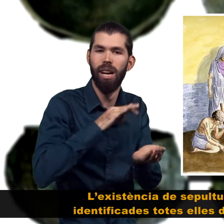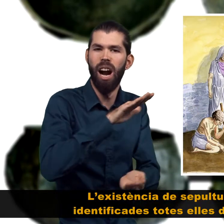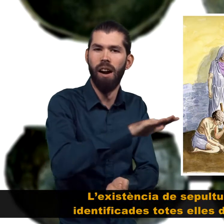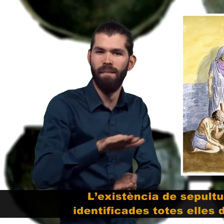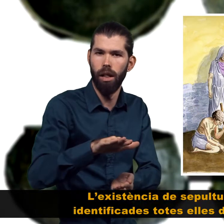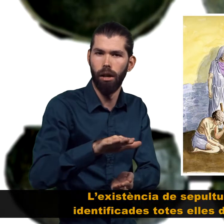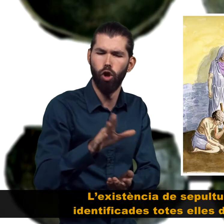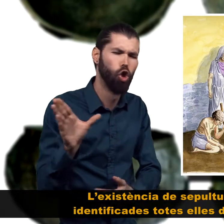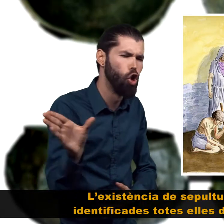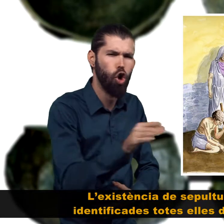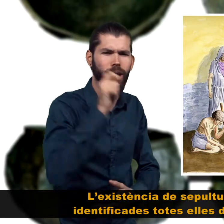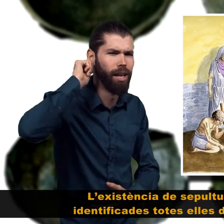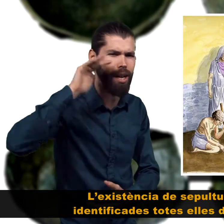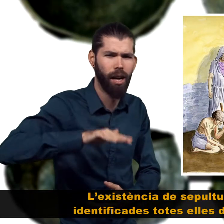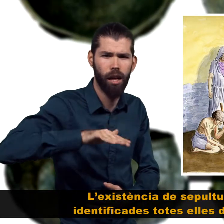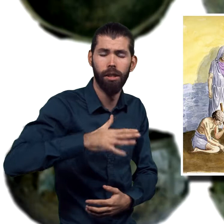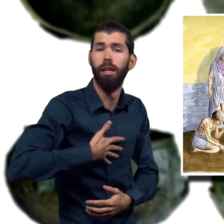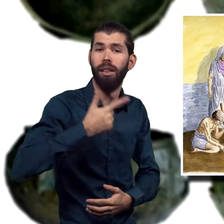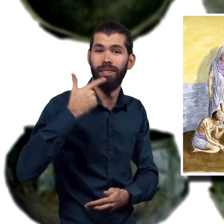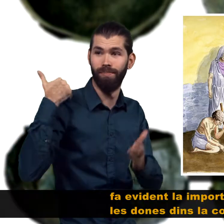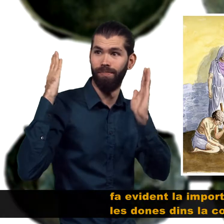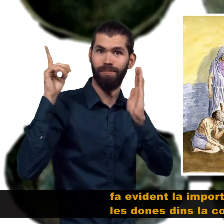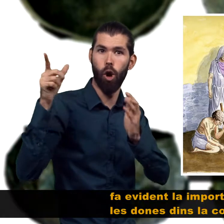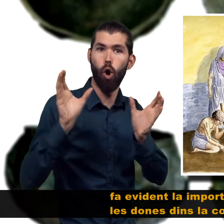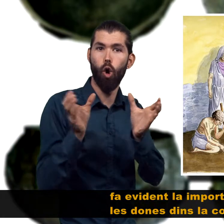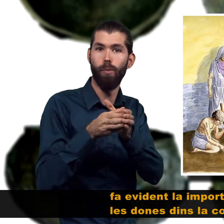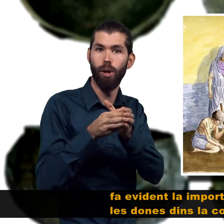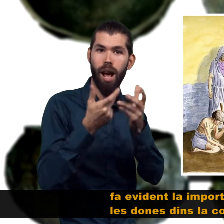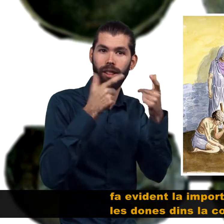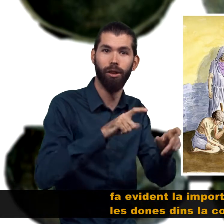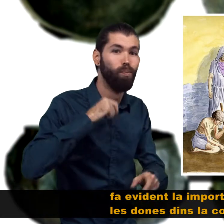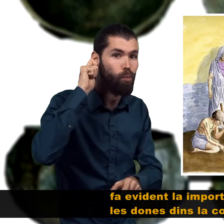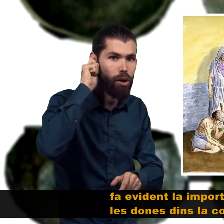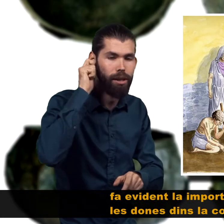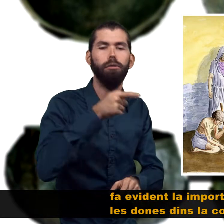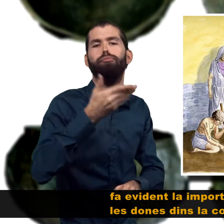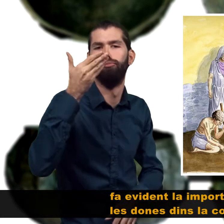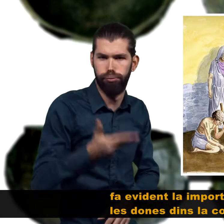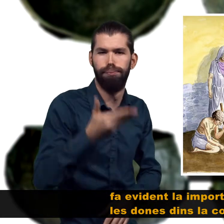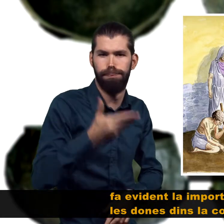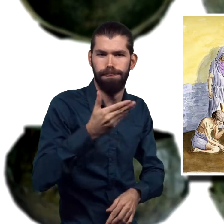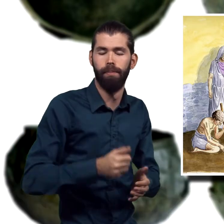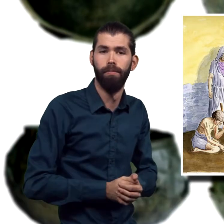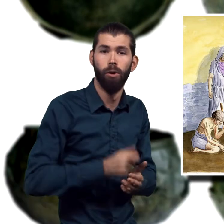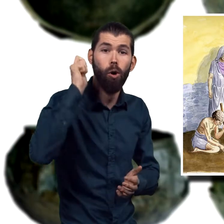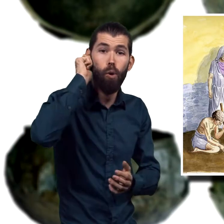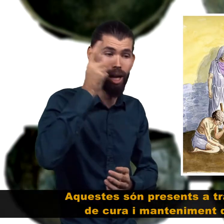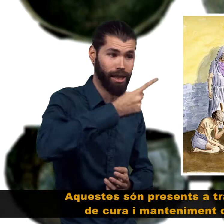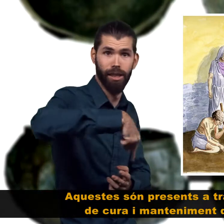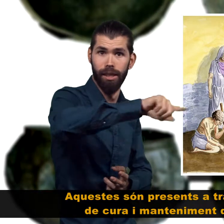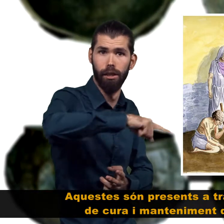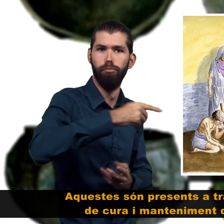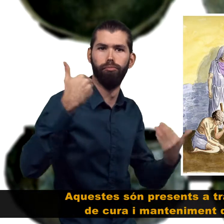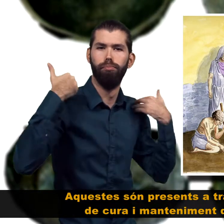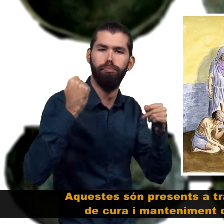L'existència de sepultures infantils, identificades totes elles de sexe femení, fa evident la importància de les dones dins la comunitat.